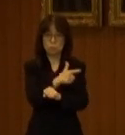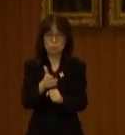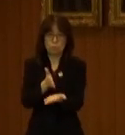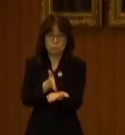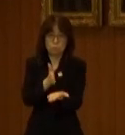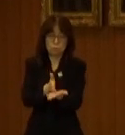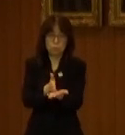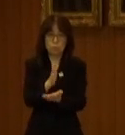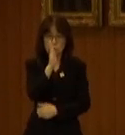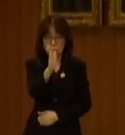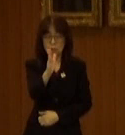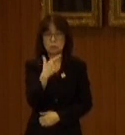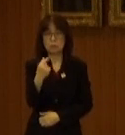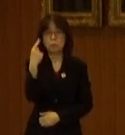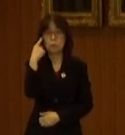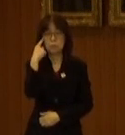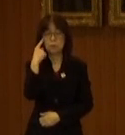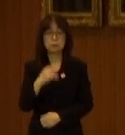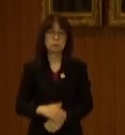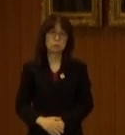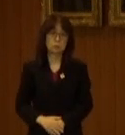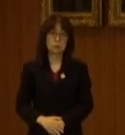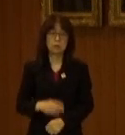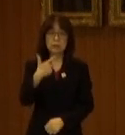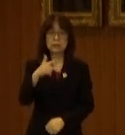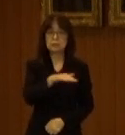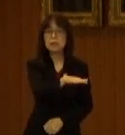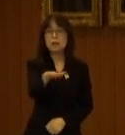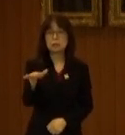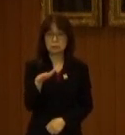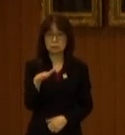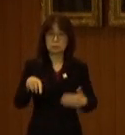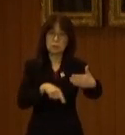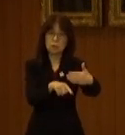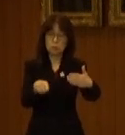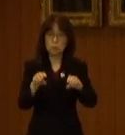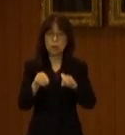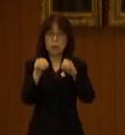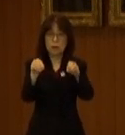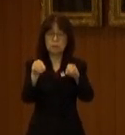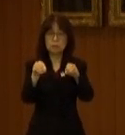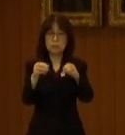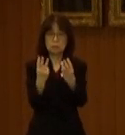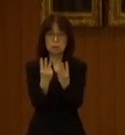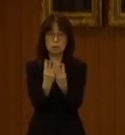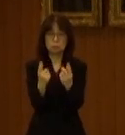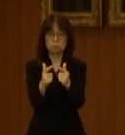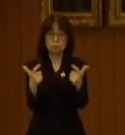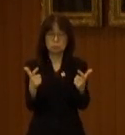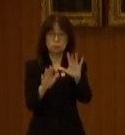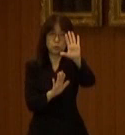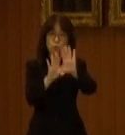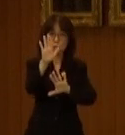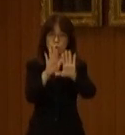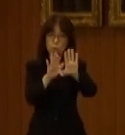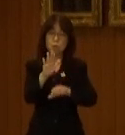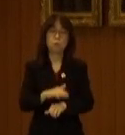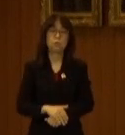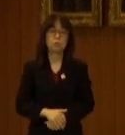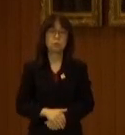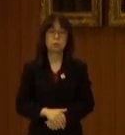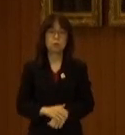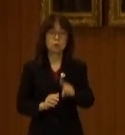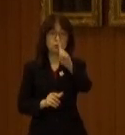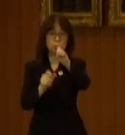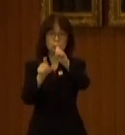と思います。まず市内におけます感染状況についてでありますけれども、